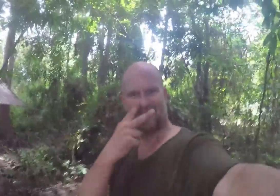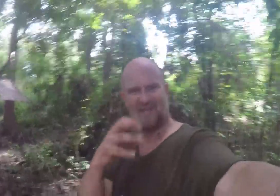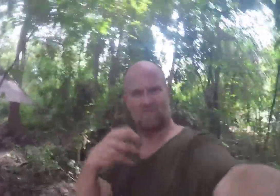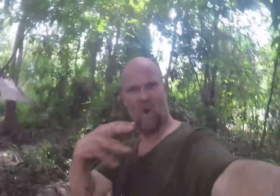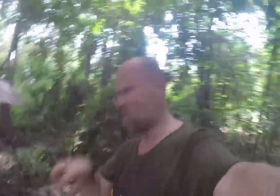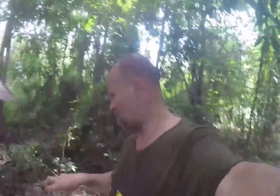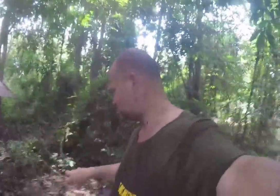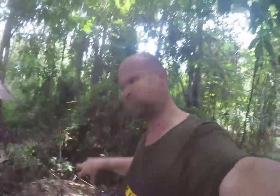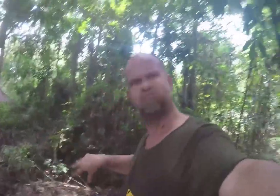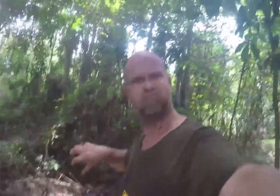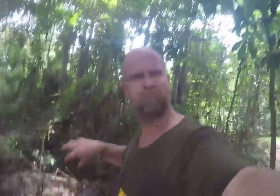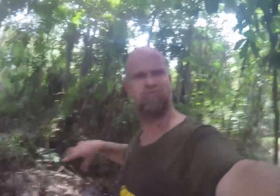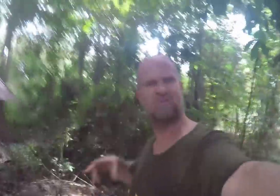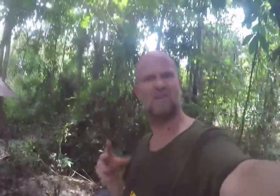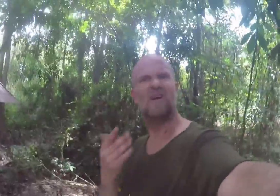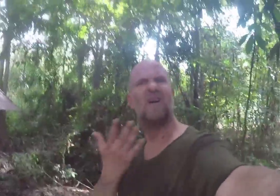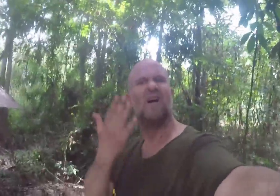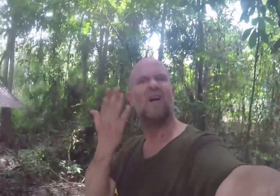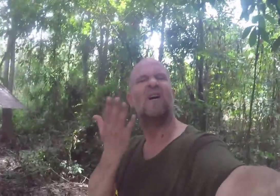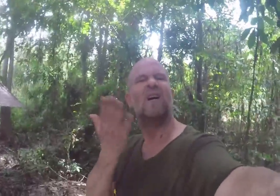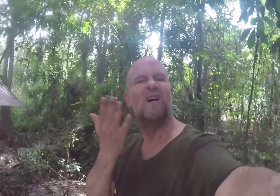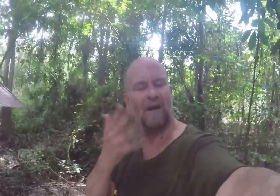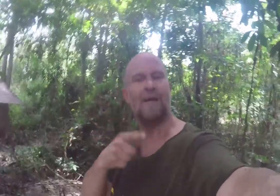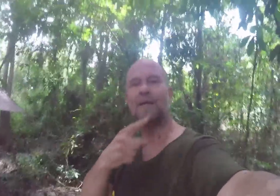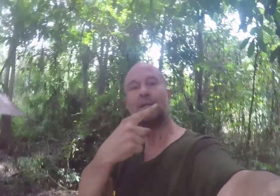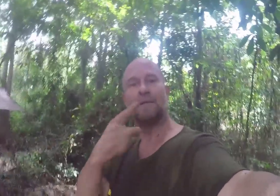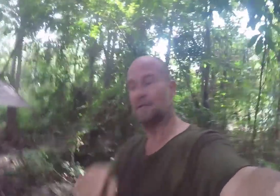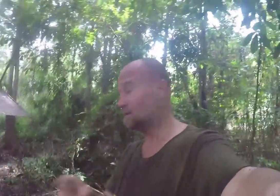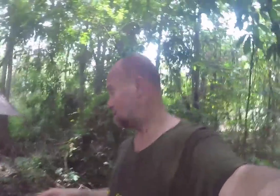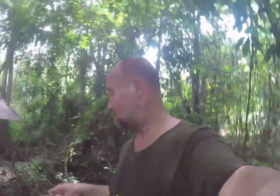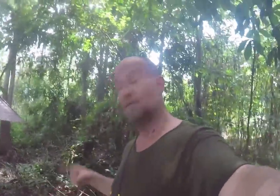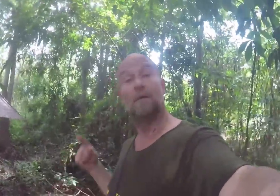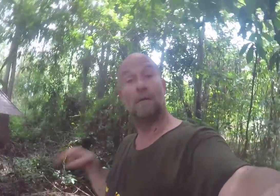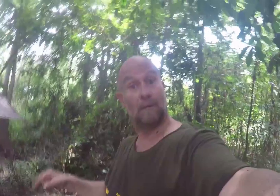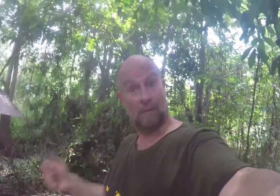Habt ihr den Qualm gesehen? Was das ist? Qualm beim unterirdischen Kochen.